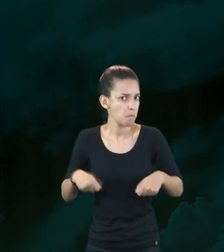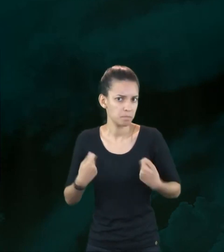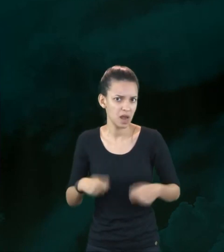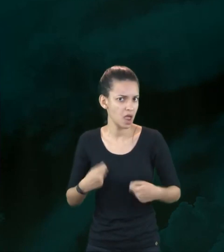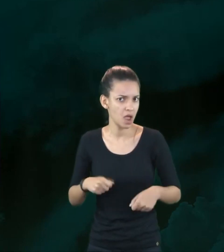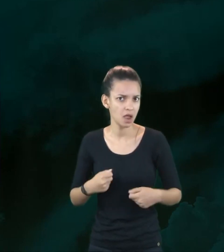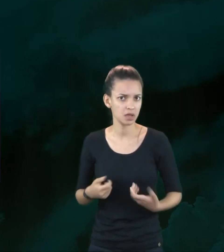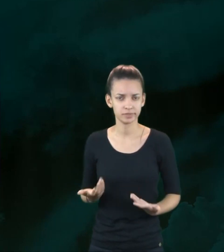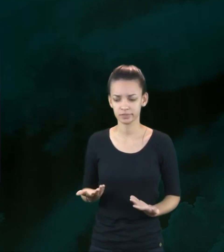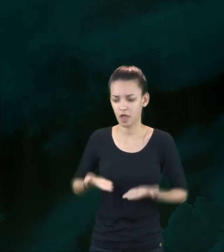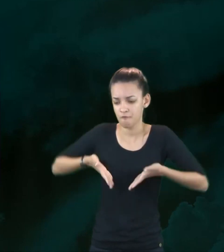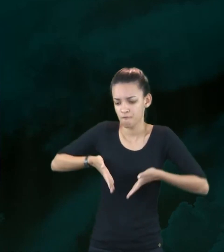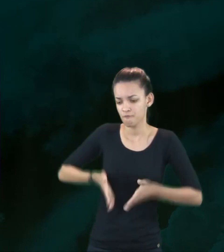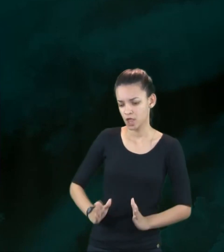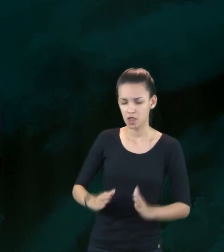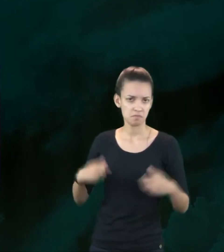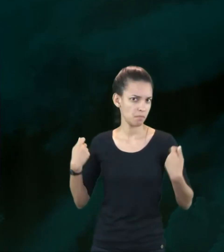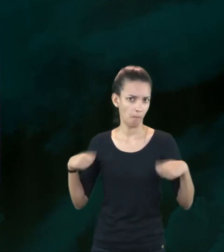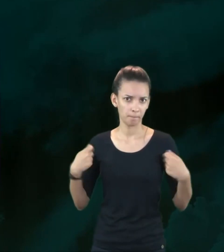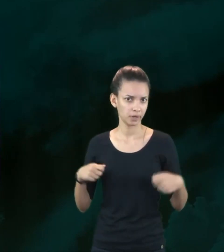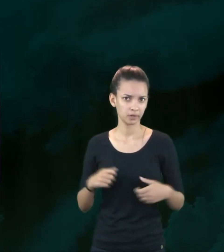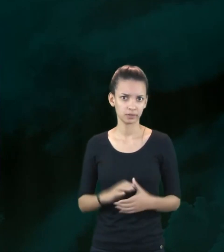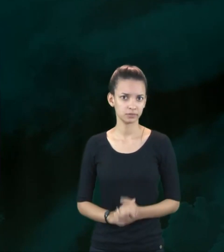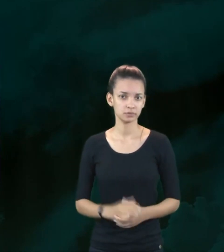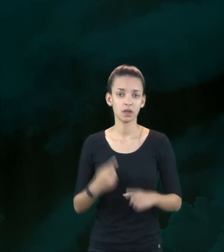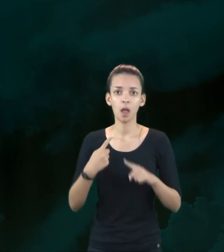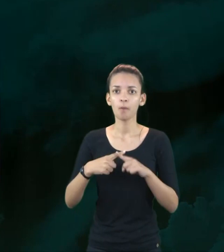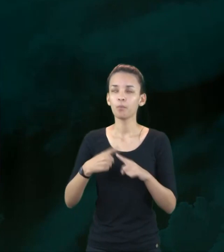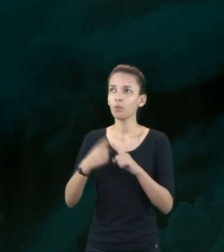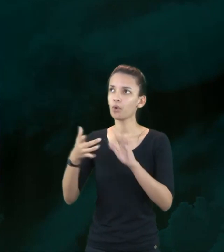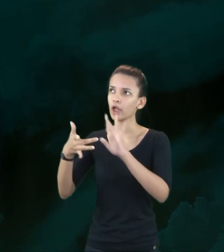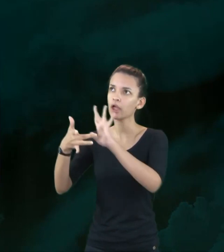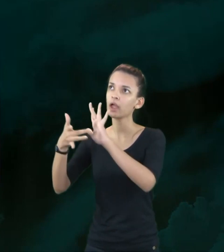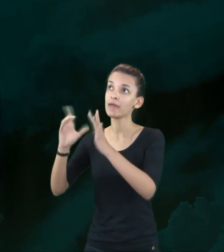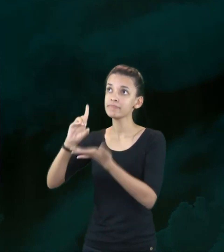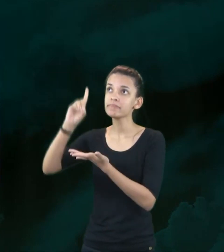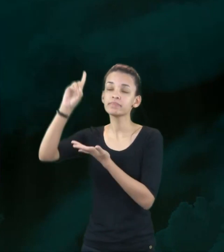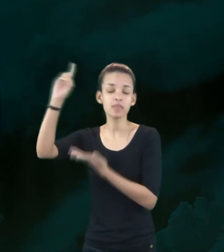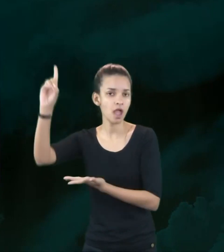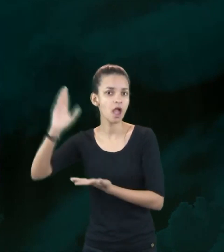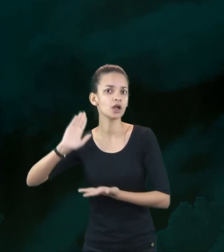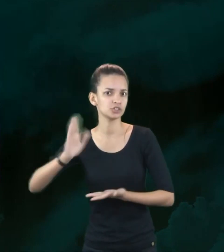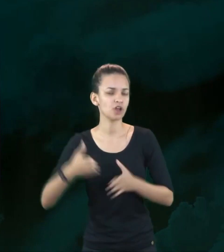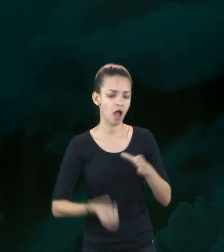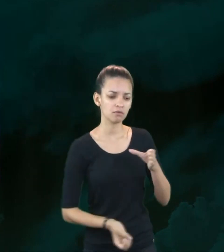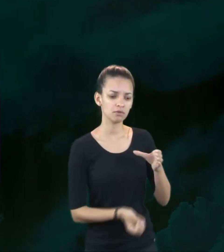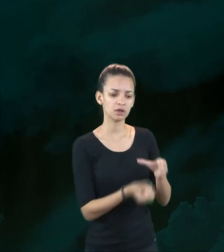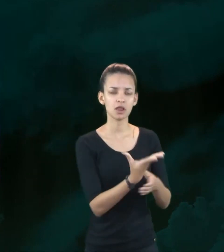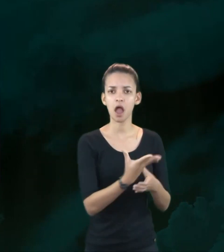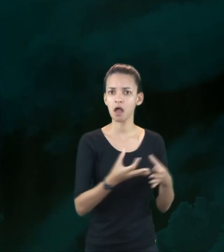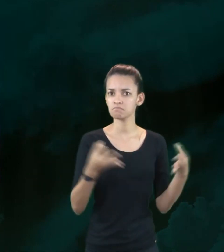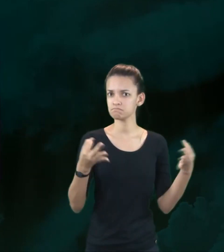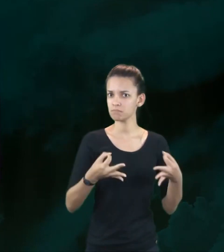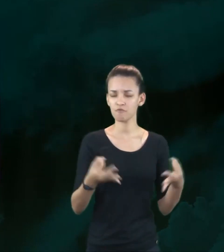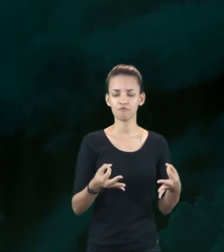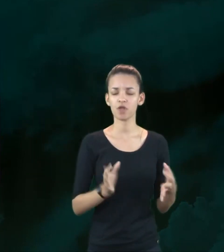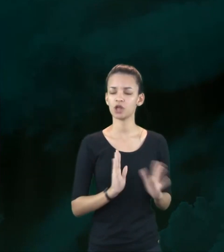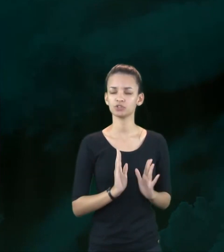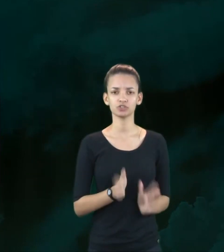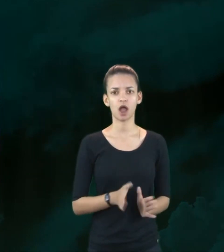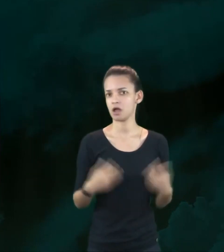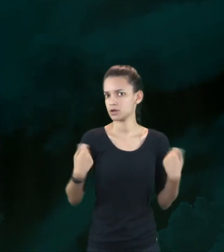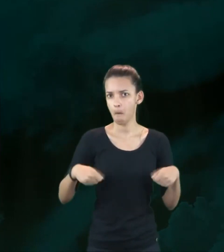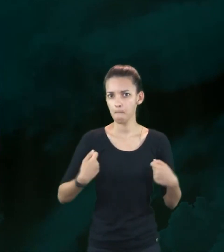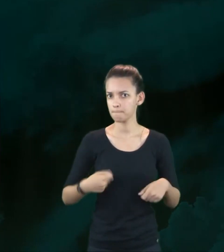Deus já cria os anjos no número de anjos que Ele precisa. Portanto, não há essa necessidade